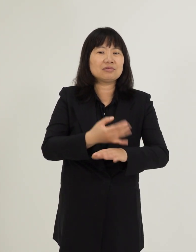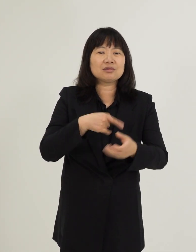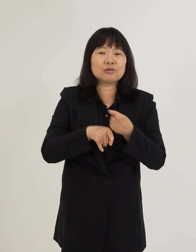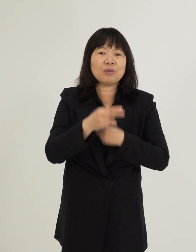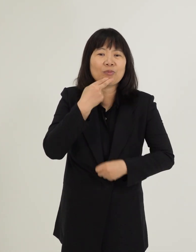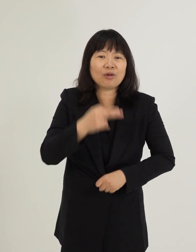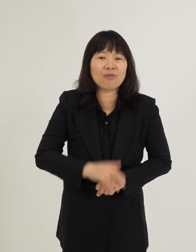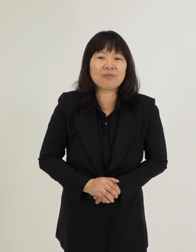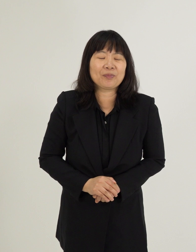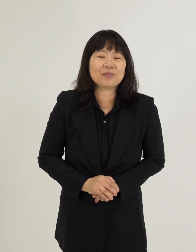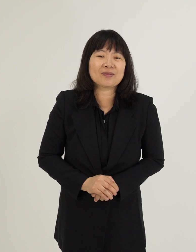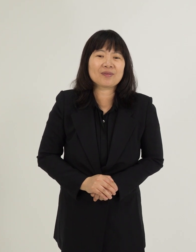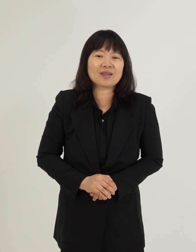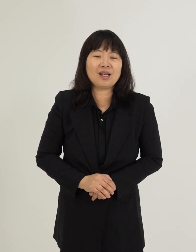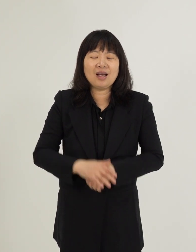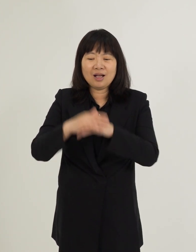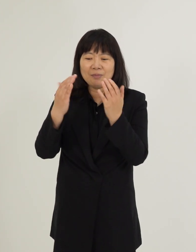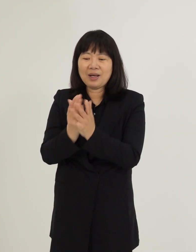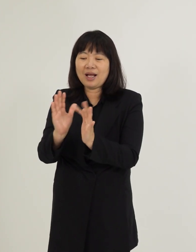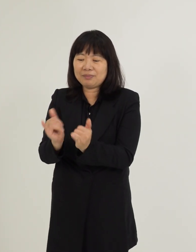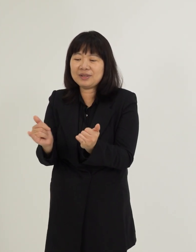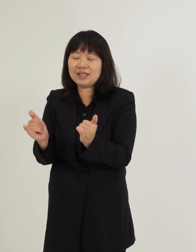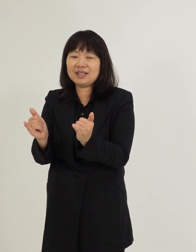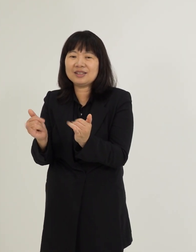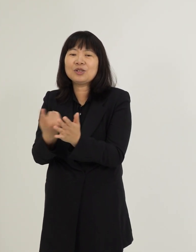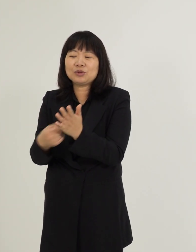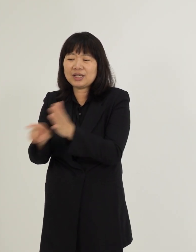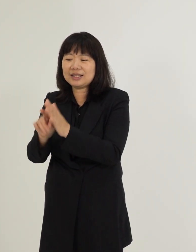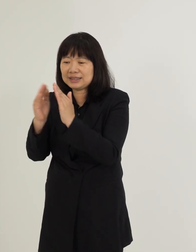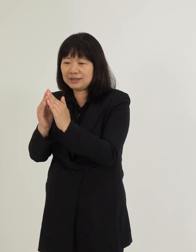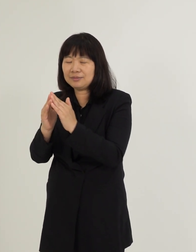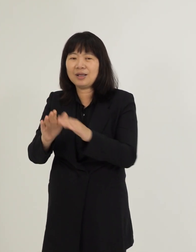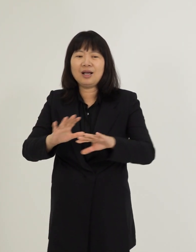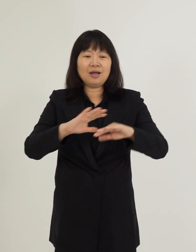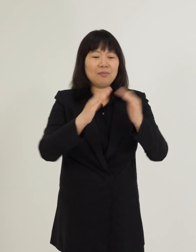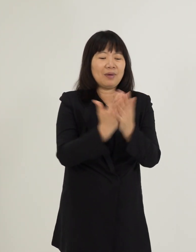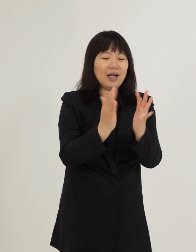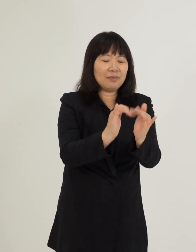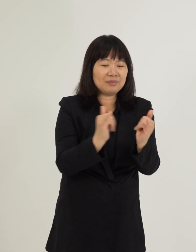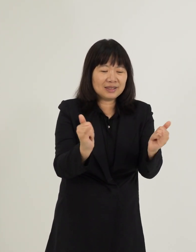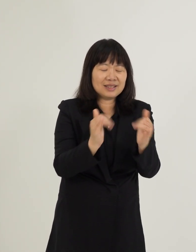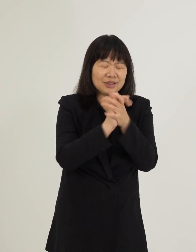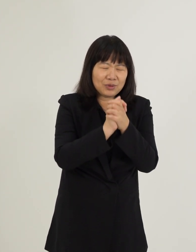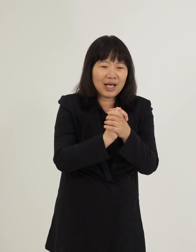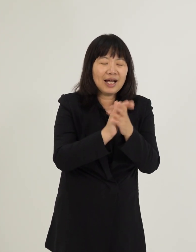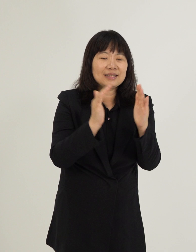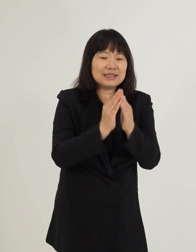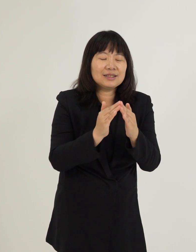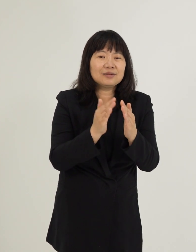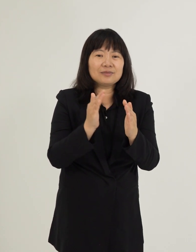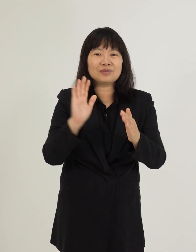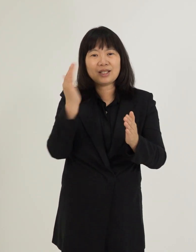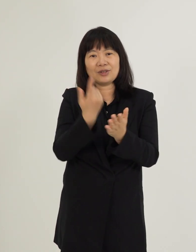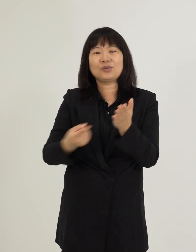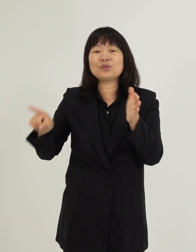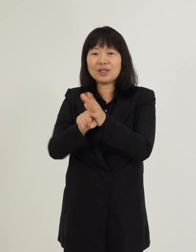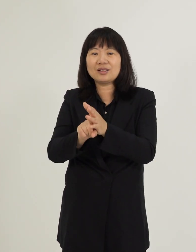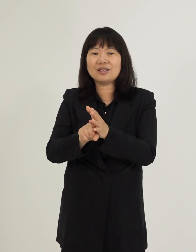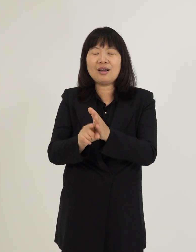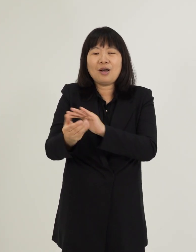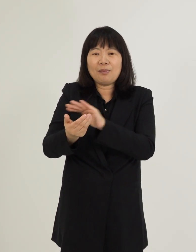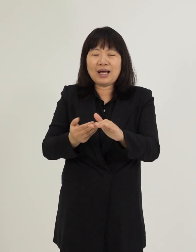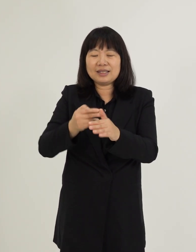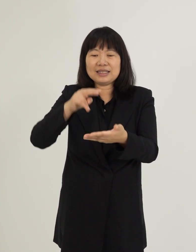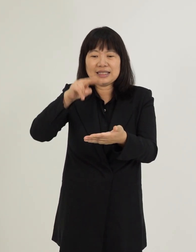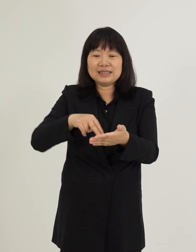여기 만민을 위한 집, 만민이 기도하는 집이 되려면 방금 우리가 이사야의